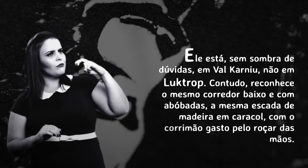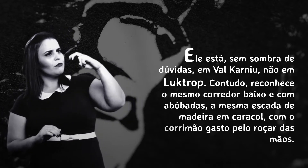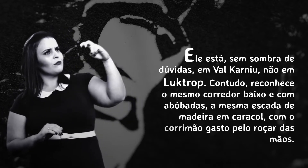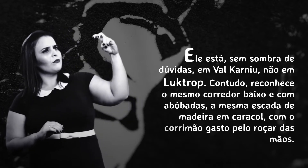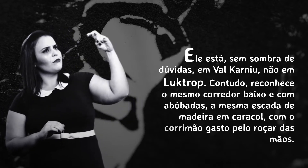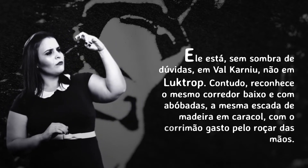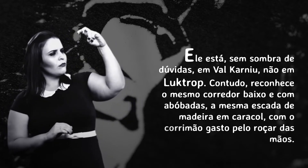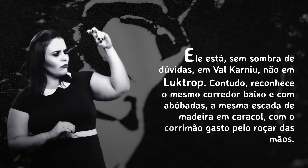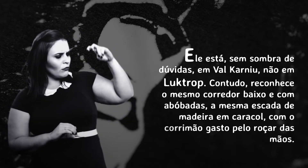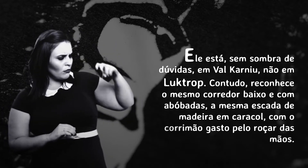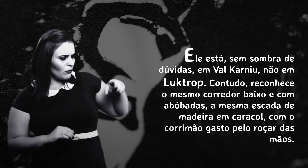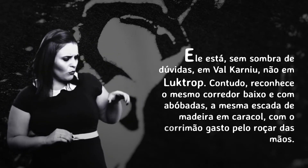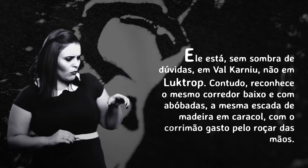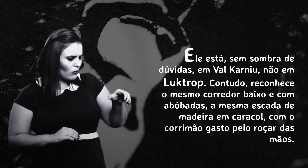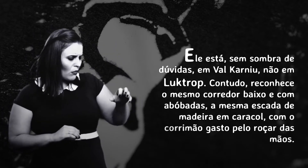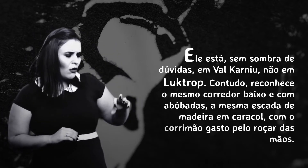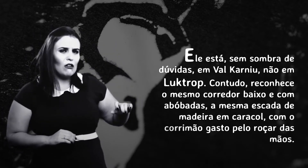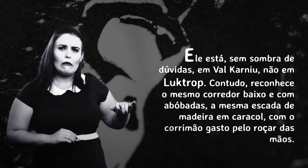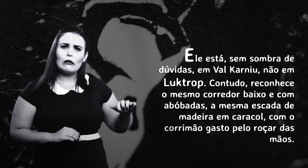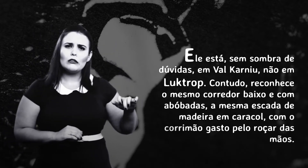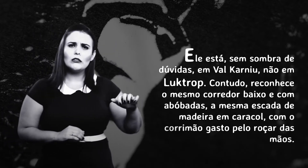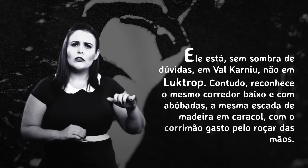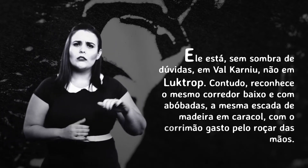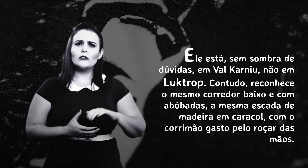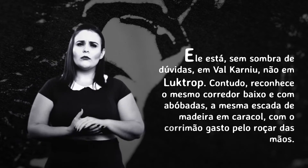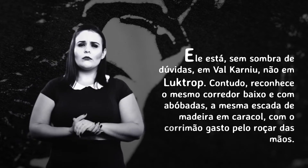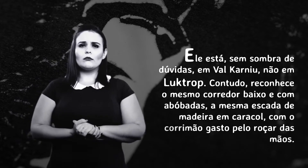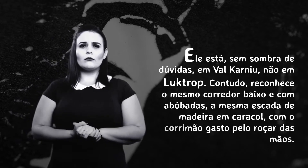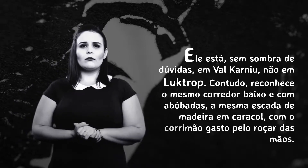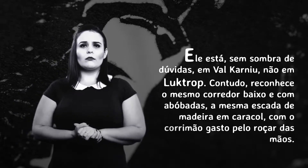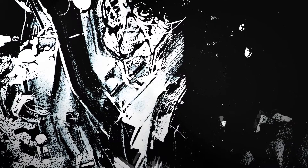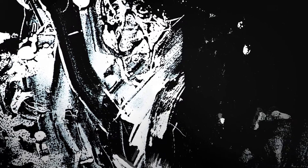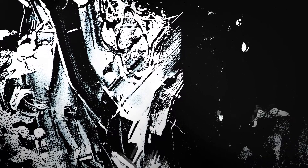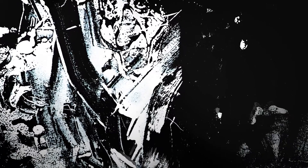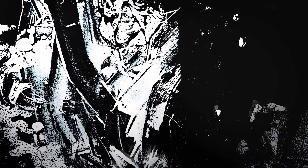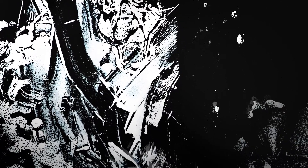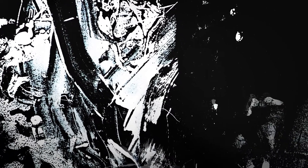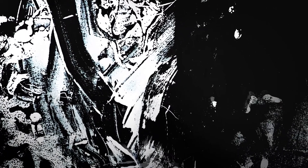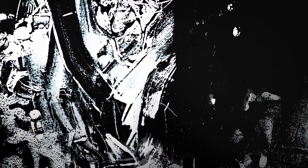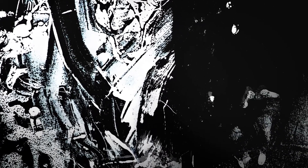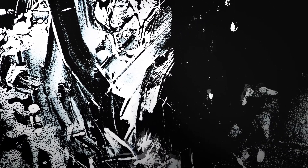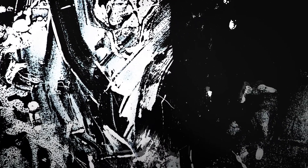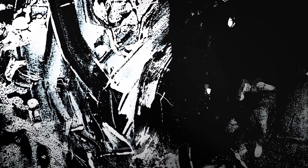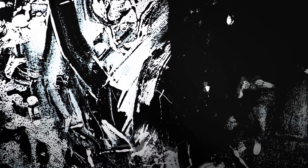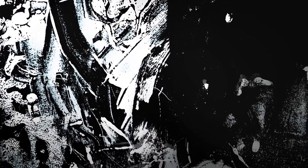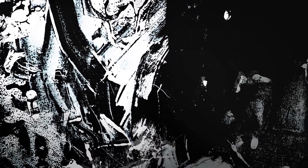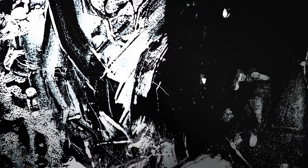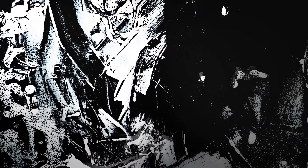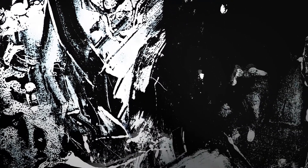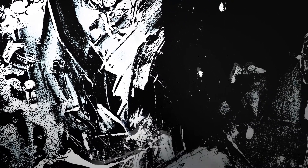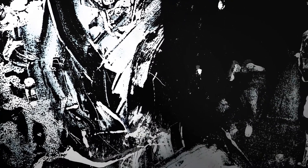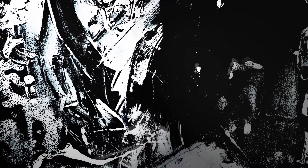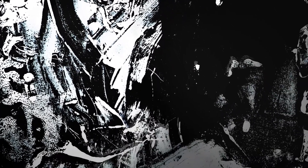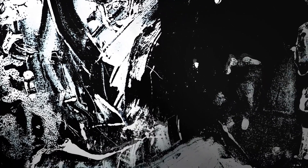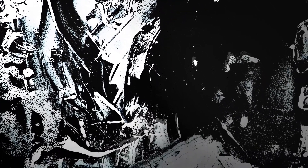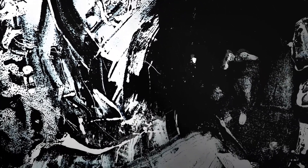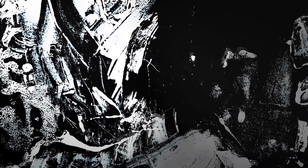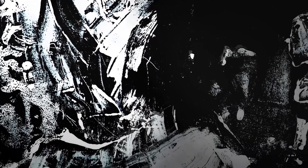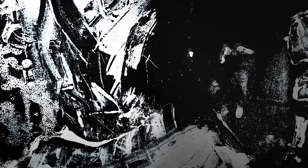caracol, com o corrimão gasto pelo roçar das mãos. O corredor, a escada e o corrimão mesclam-se